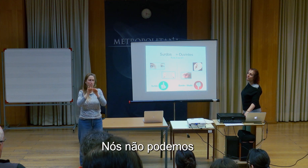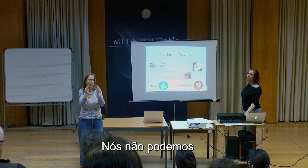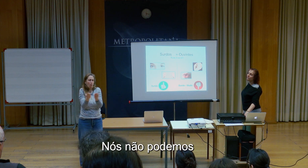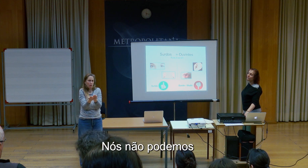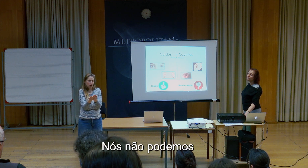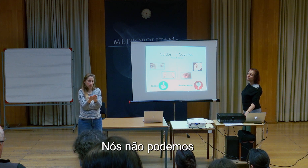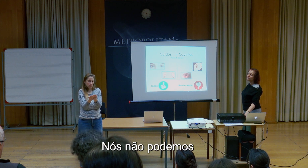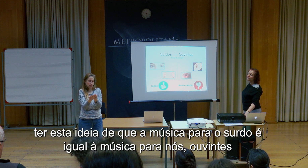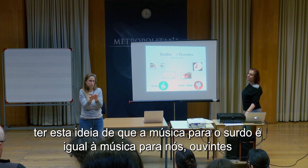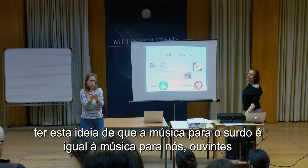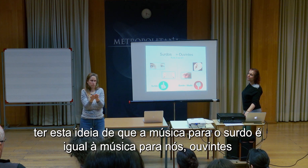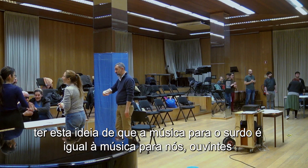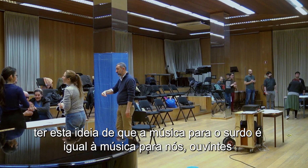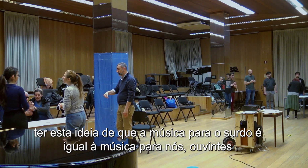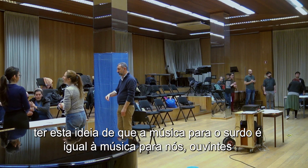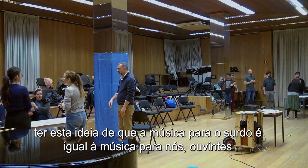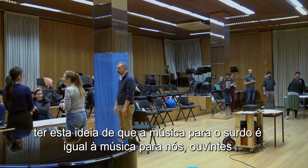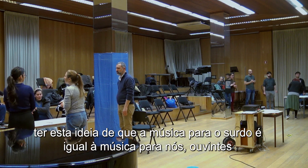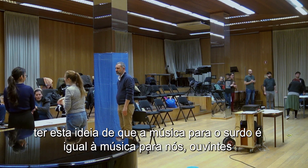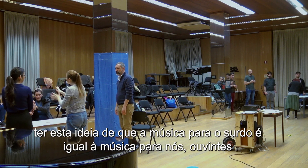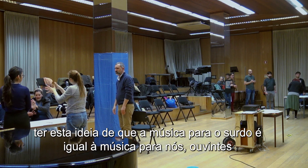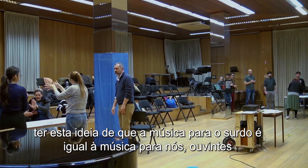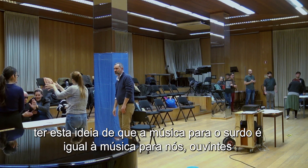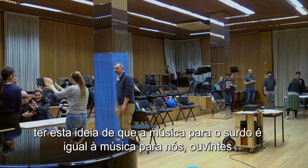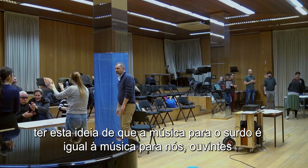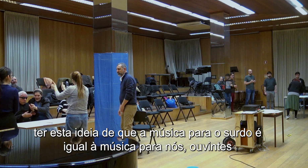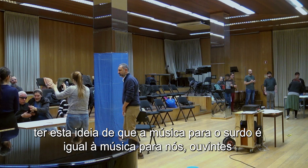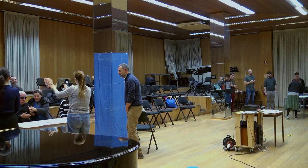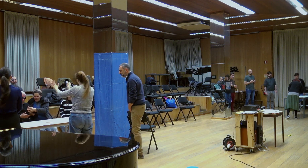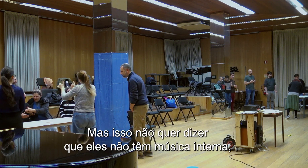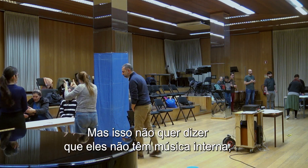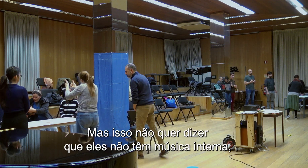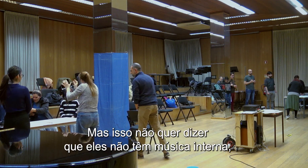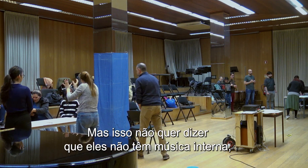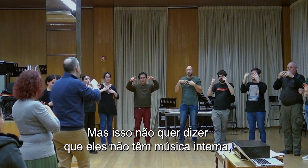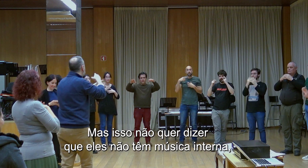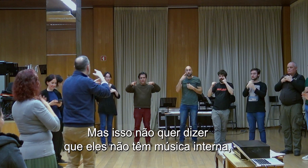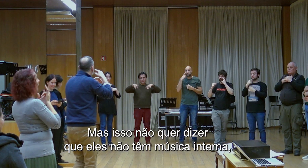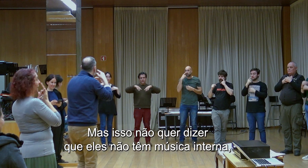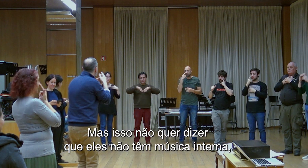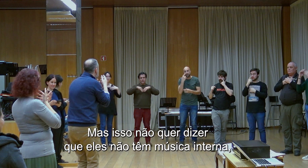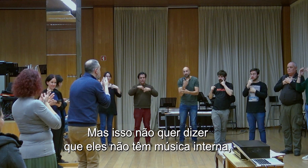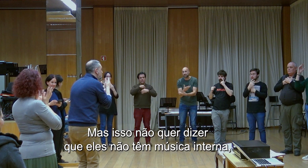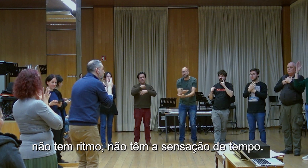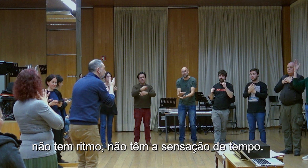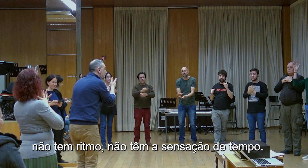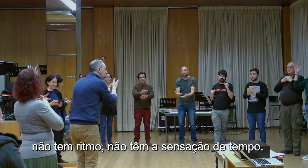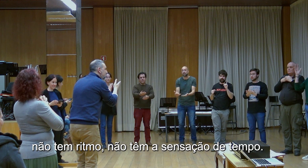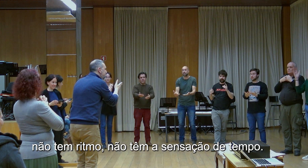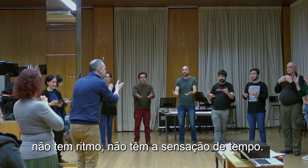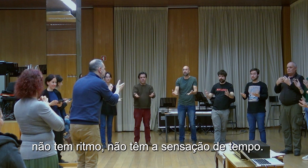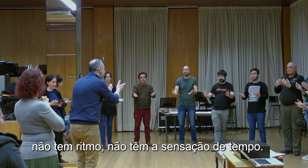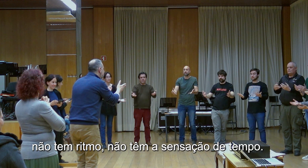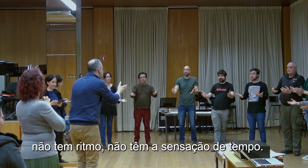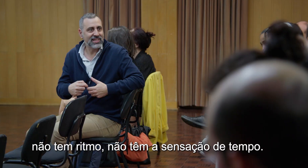nós não podemos ter esta ideia que a música para o surdo é igual à música para nós ouvintes. Mas isso não quer dizer que eles não têm música interna, não têm